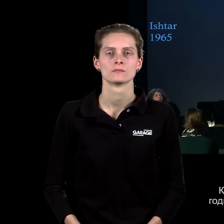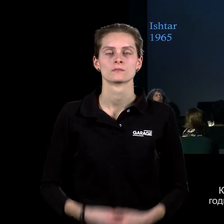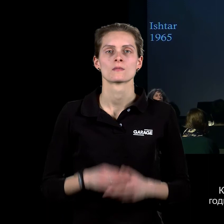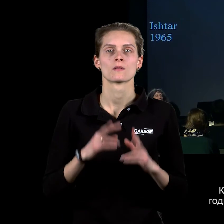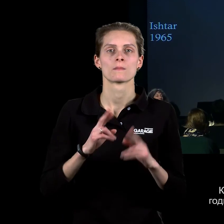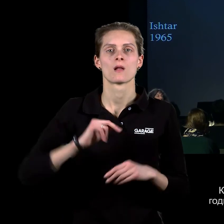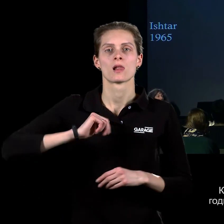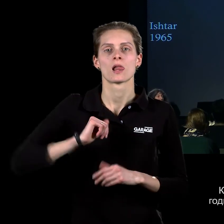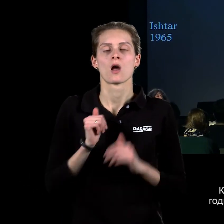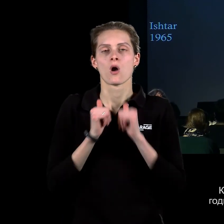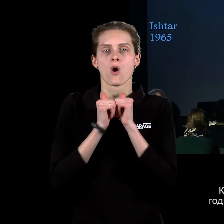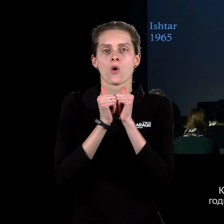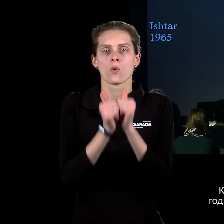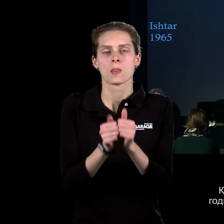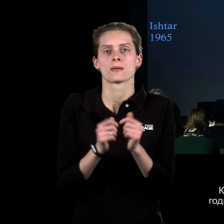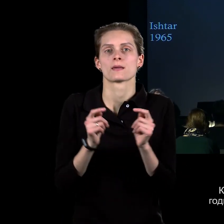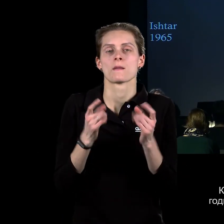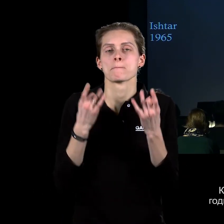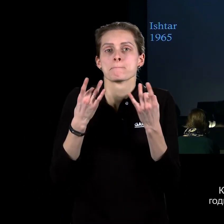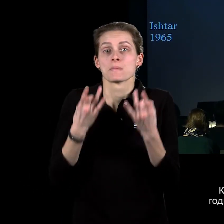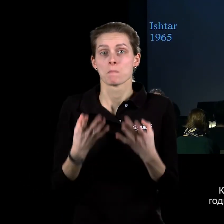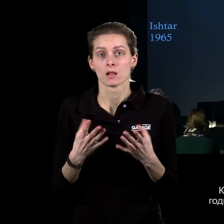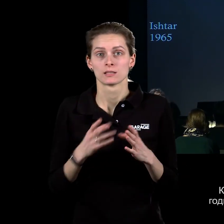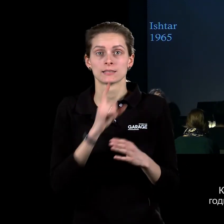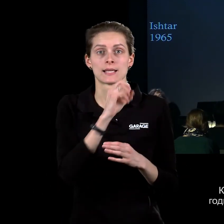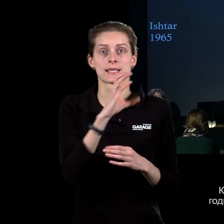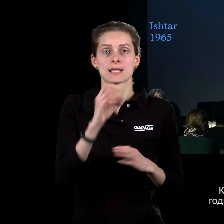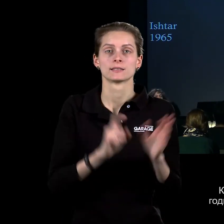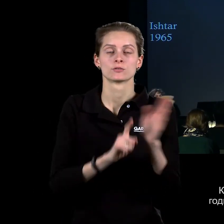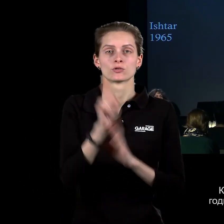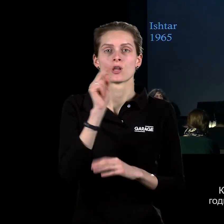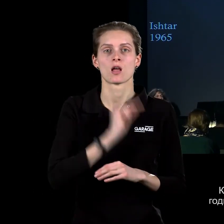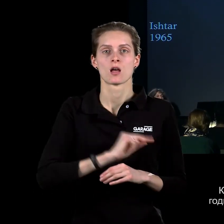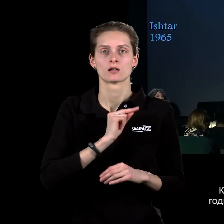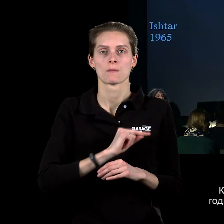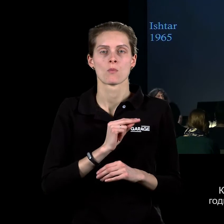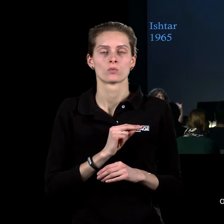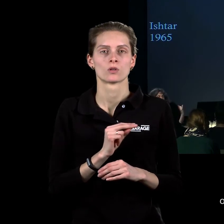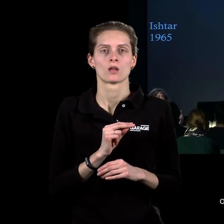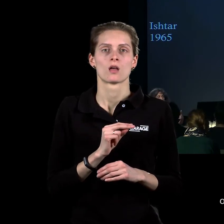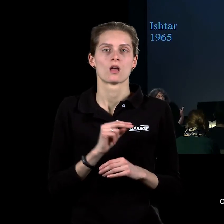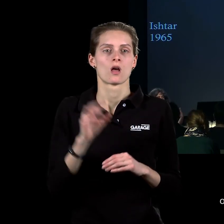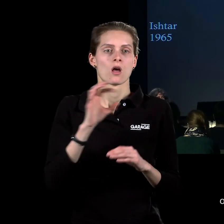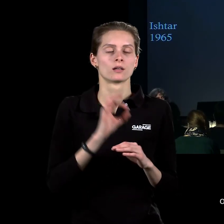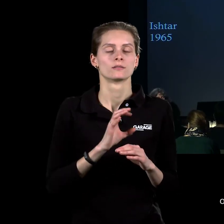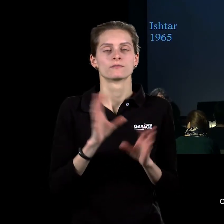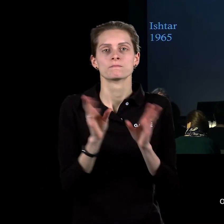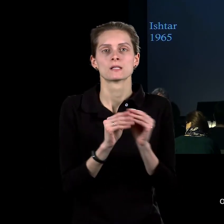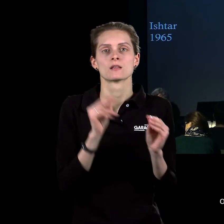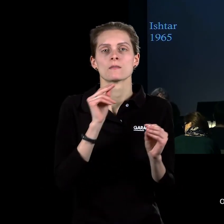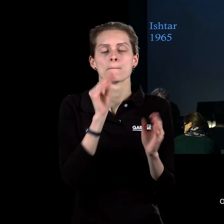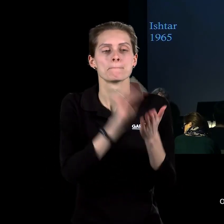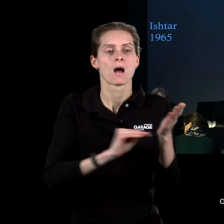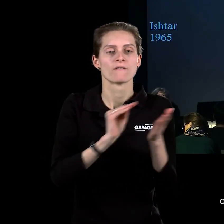коллеги-минималисты Хессе в 60-е годы начинают работать с принципами серийности, с повторяющимися